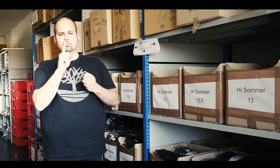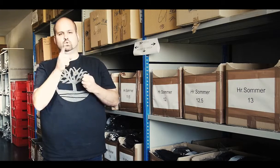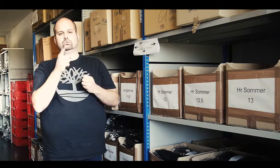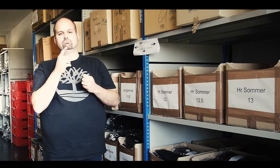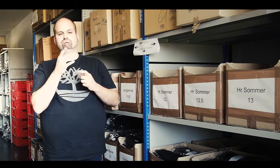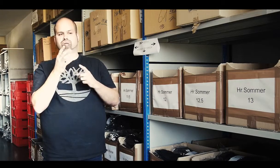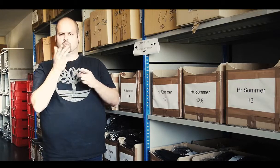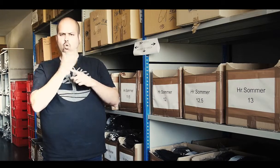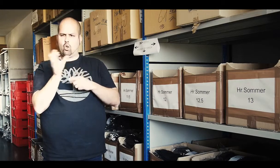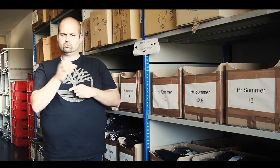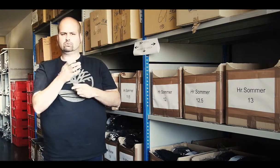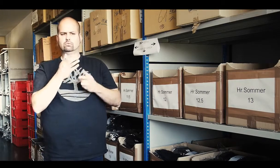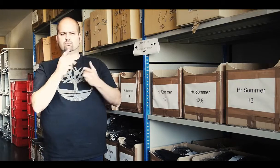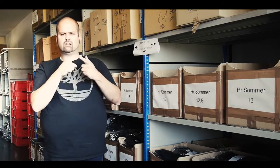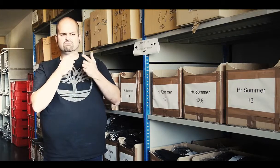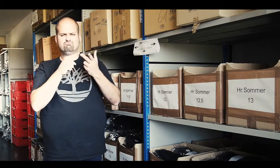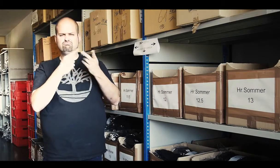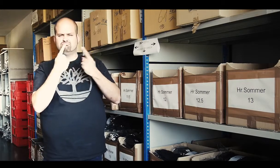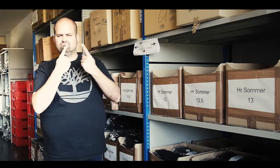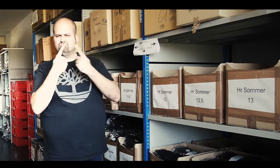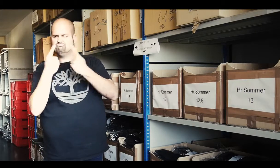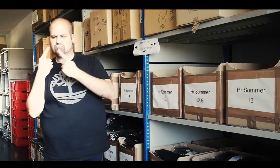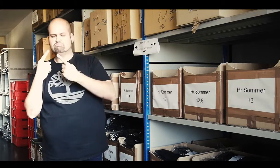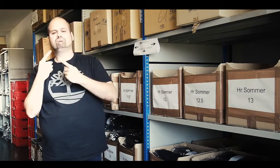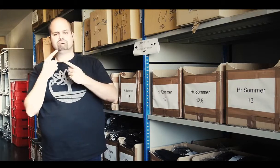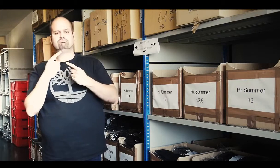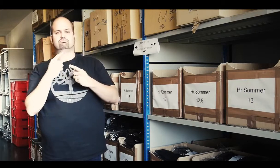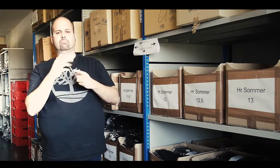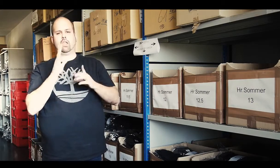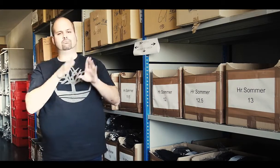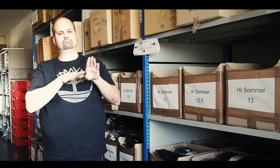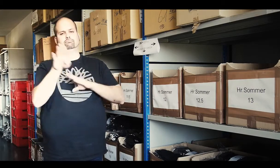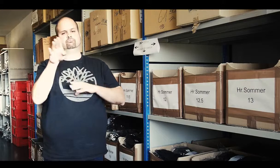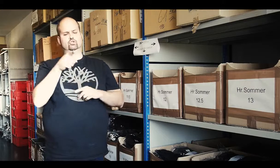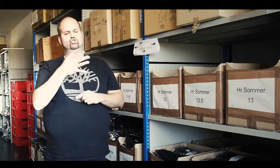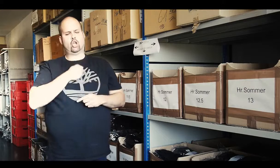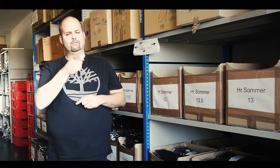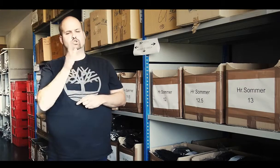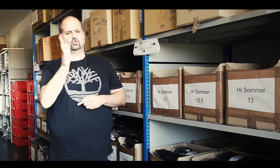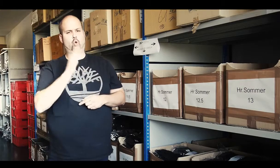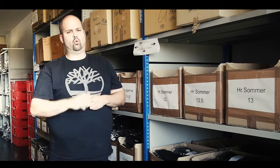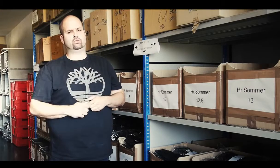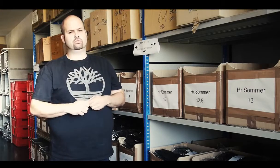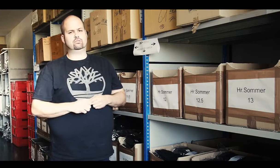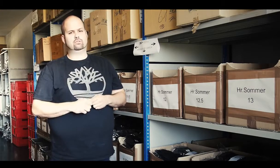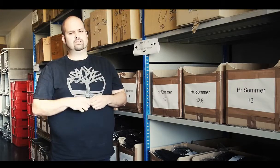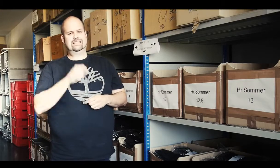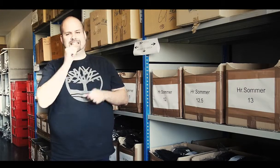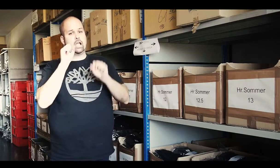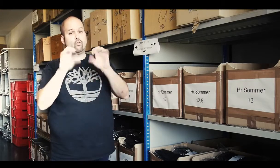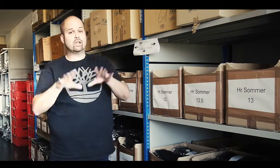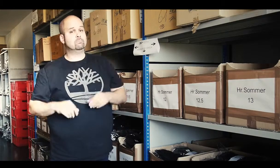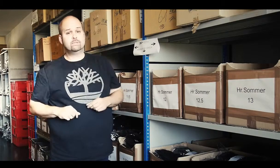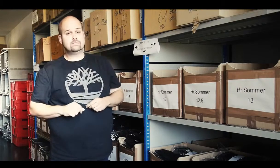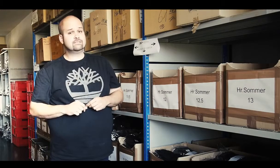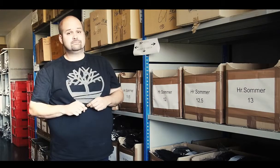Kümmert euch um Dolmetschbegleitung. Besprecht alles mit euren Fachlehrkräften. Ihr schafft das. Gebt nicht auf und keine Sorge wegen der